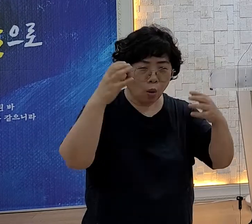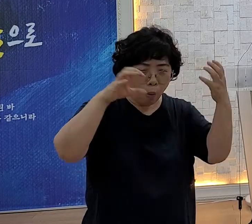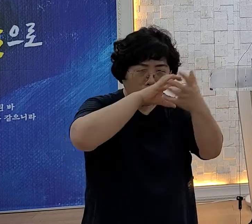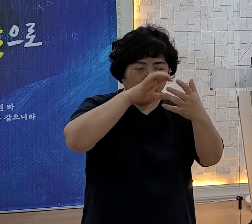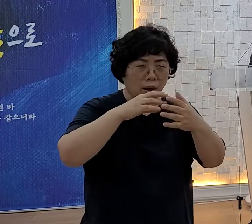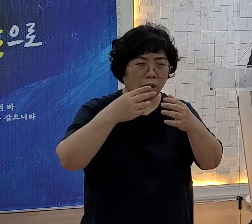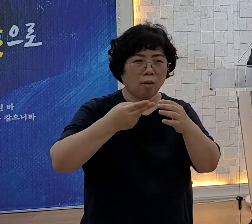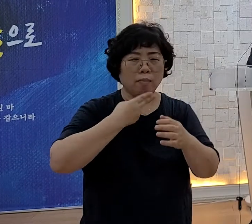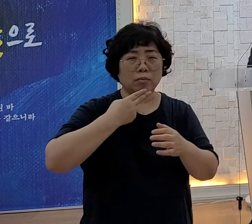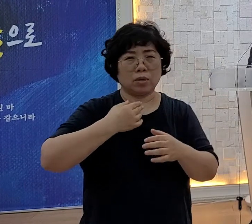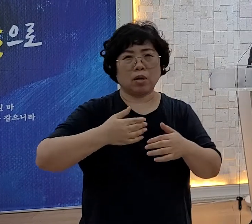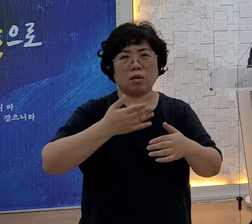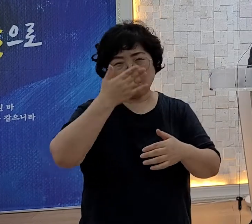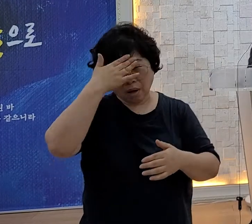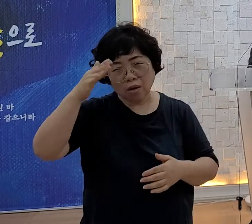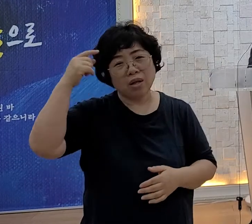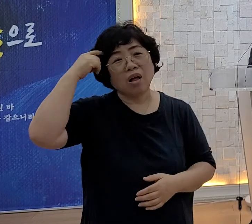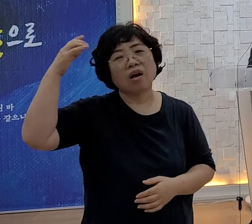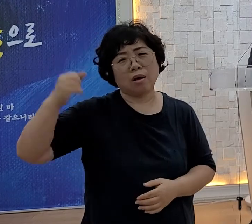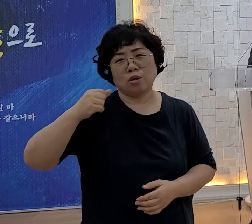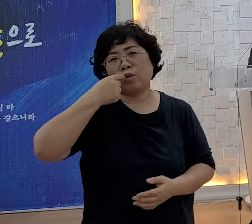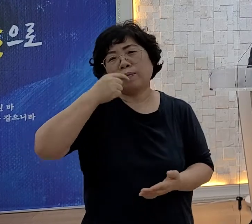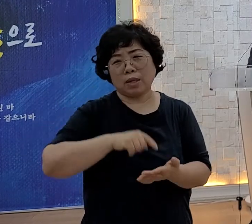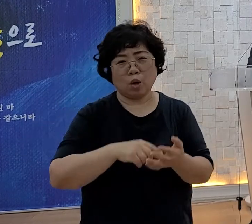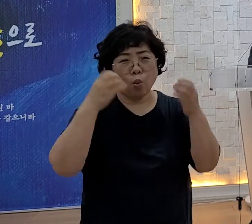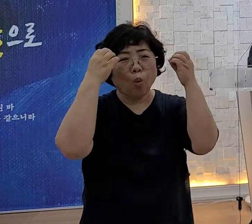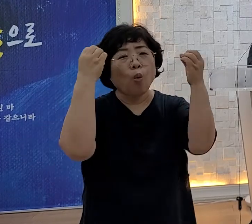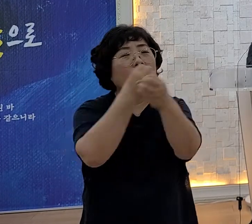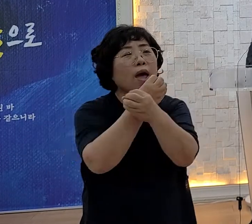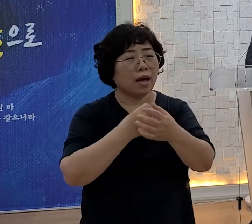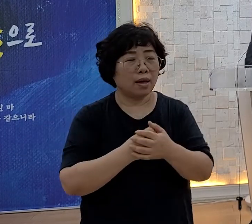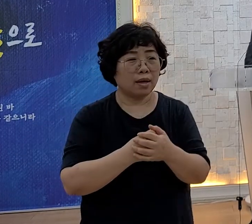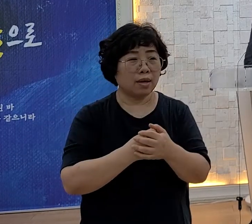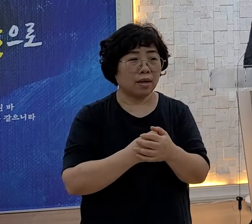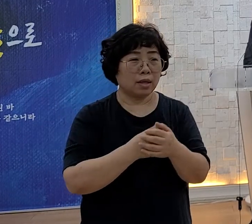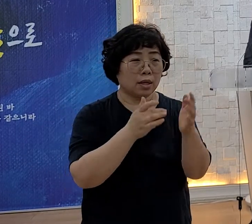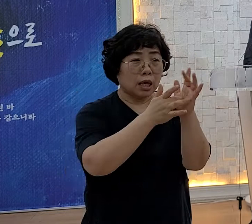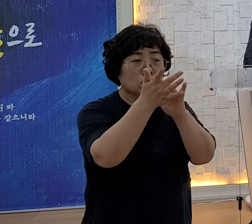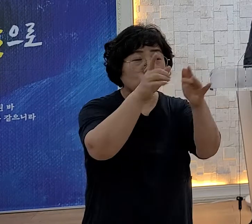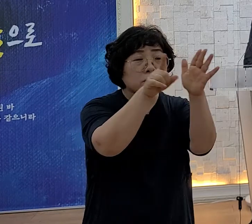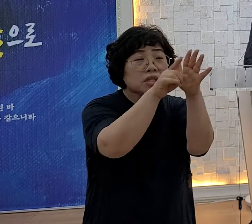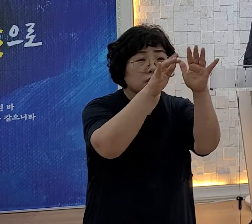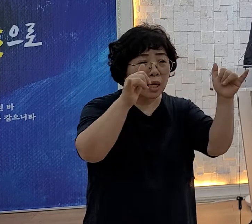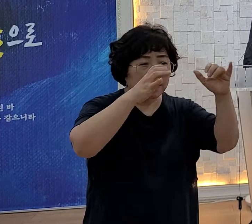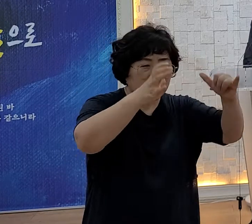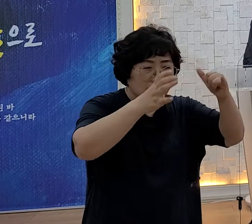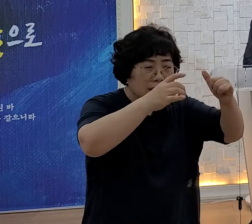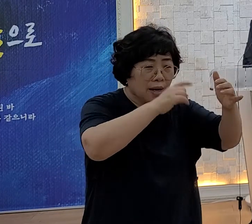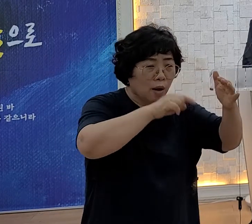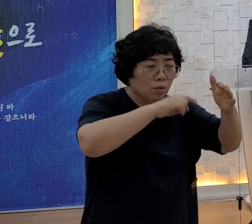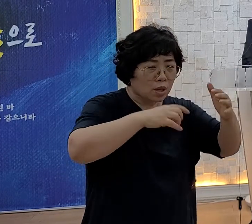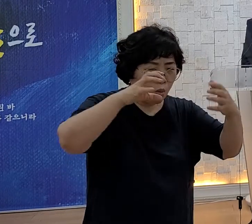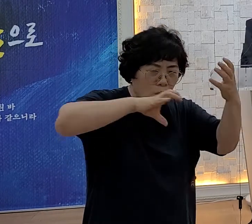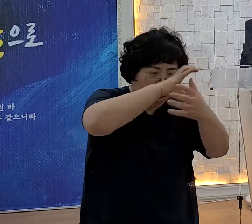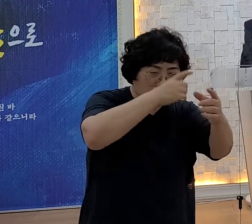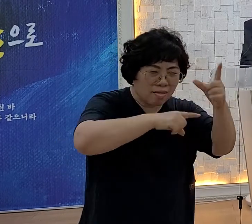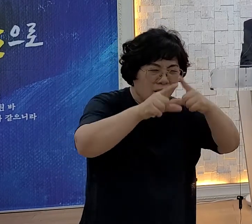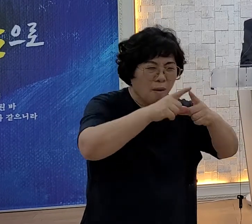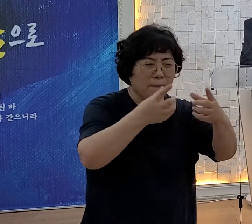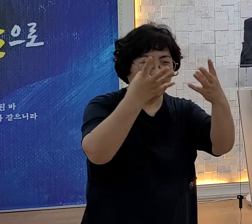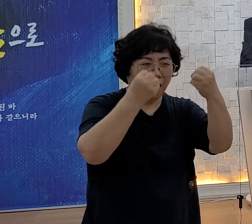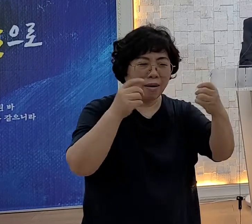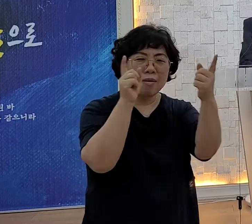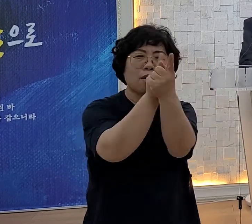않습니다. 우리가 예수 믿으면 오히려 세상적인 이 환난이 더 오더라고요. 영적인 환난이 더 온다는